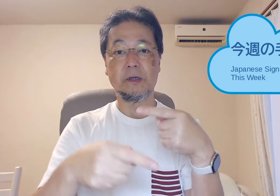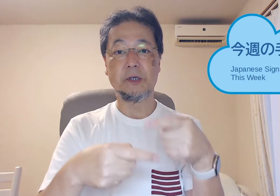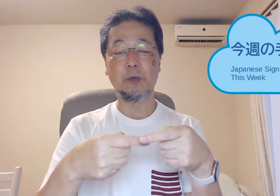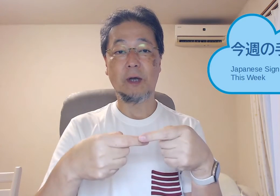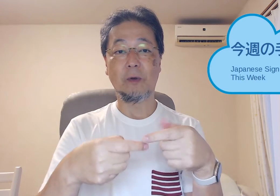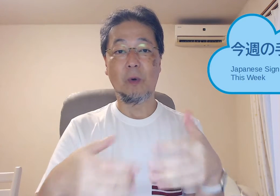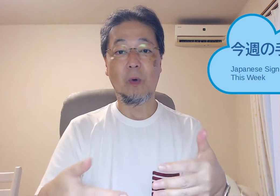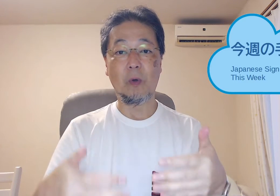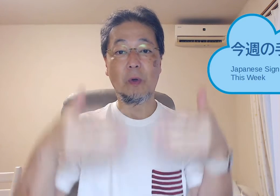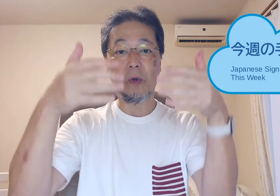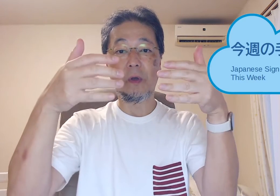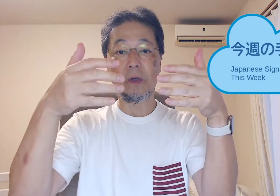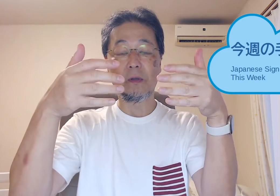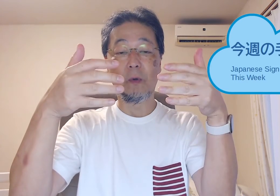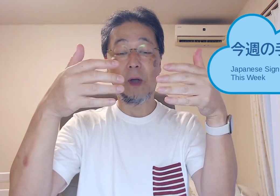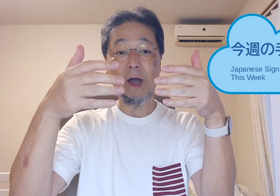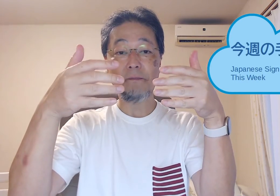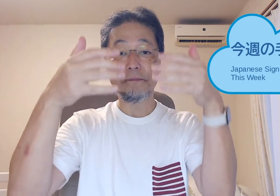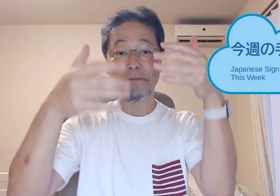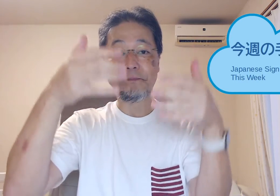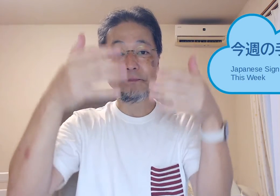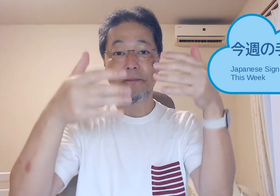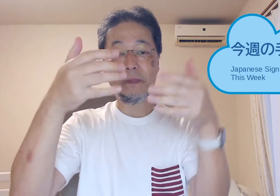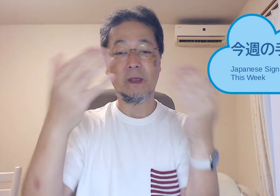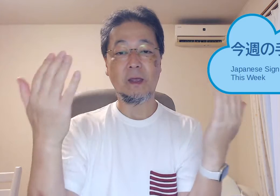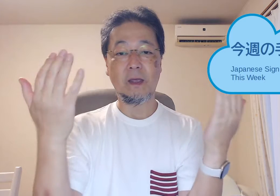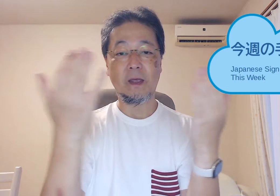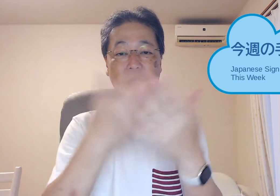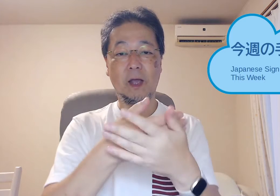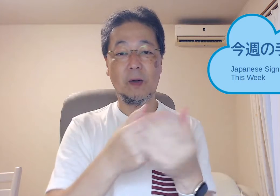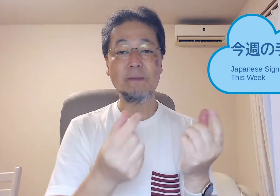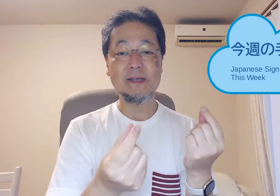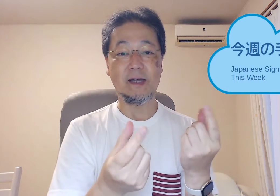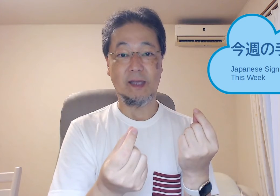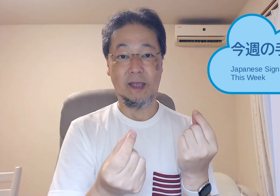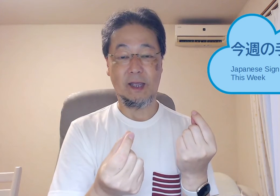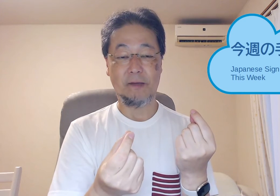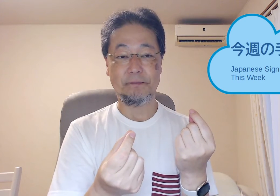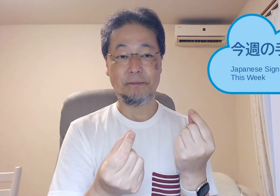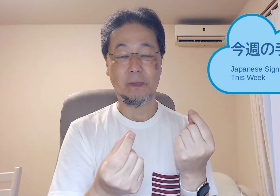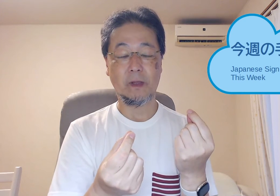手話の動画変わりましたね。